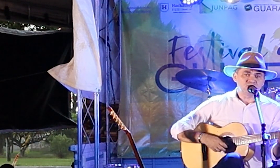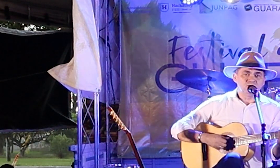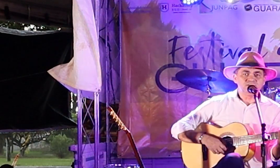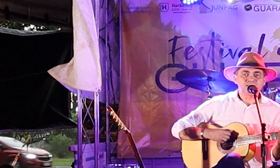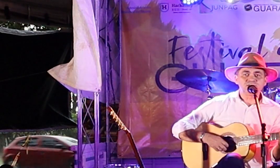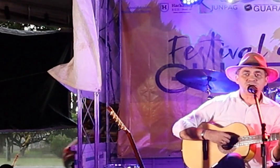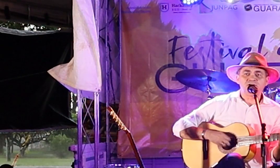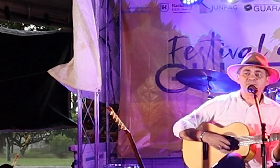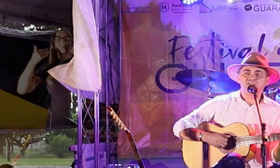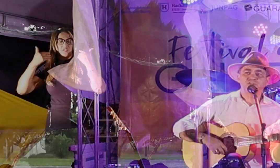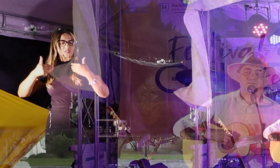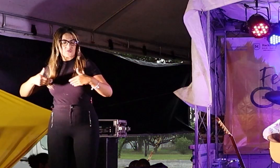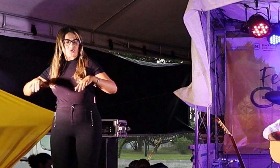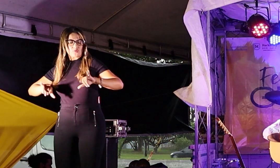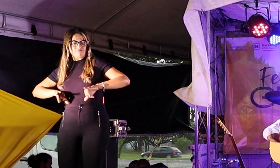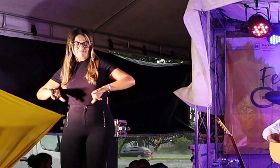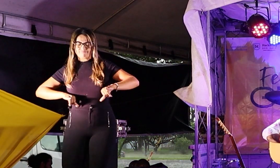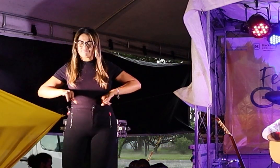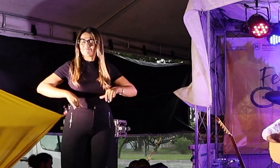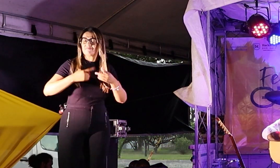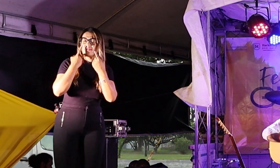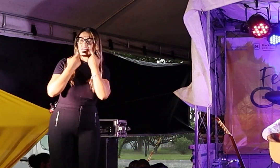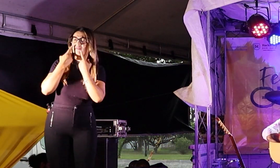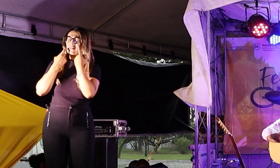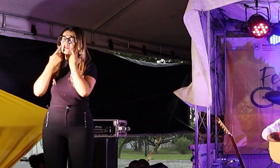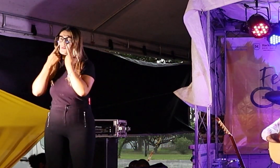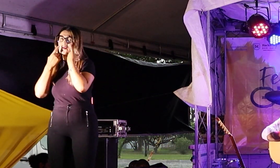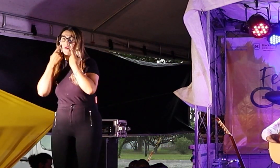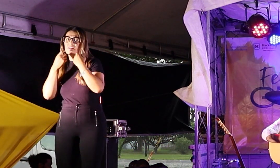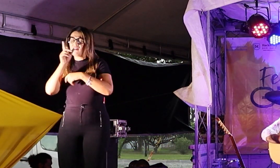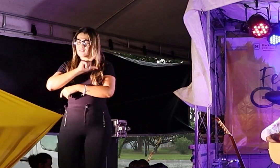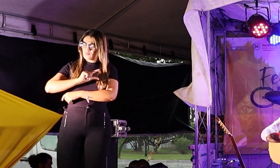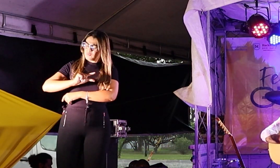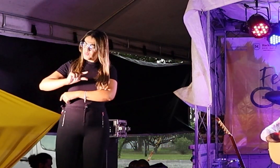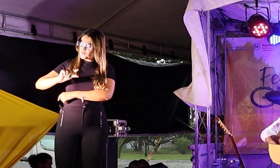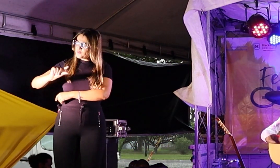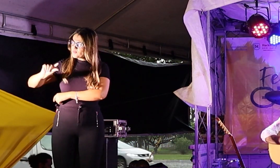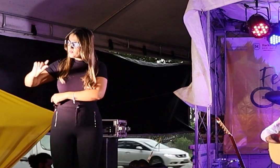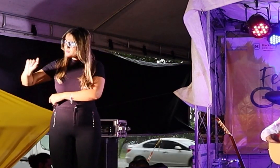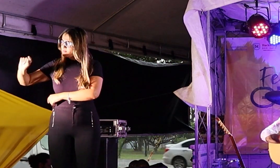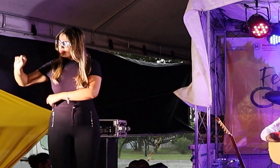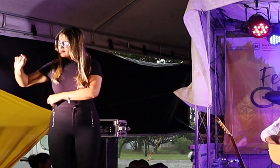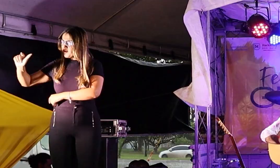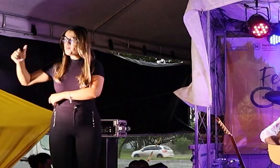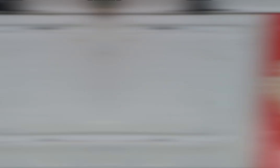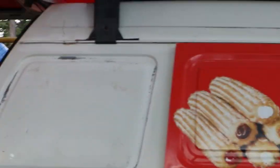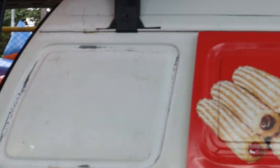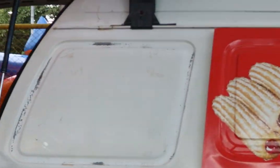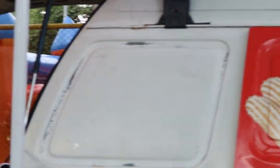que sonha, que sofre, que chora se alguém vai embora pro lado de lá,